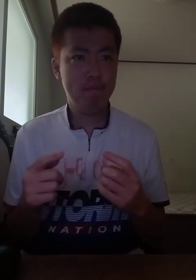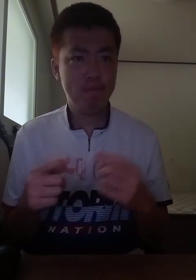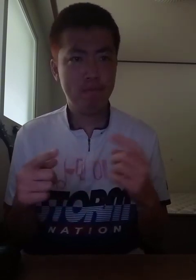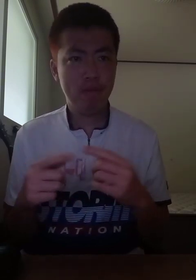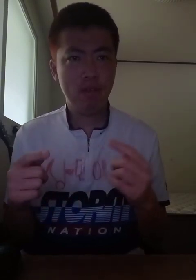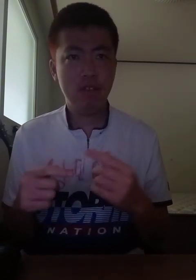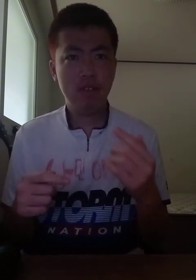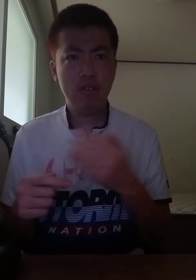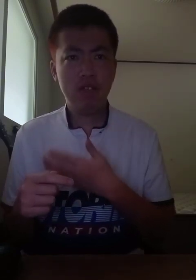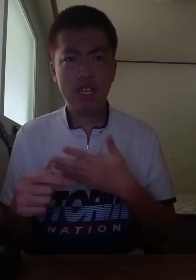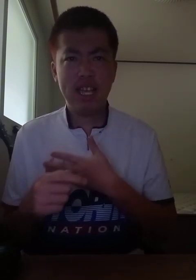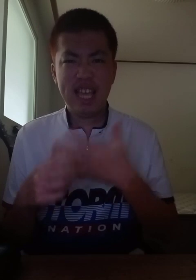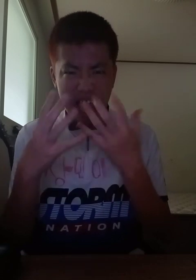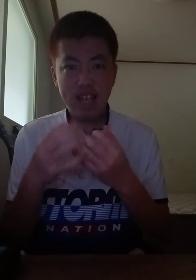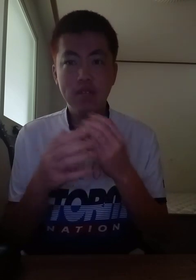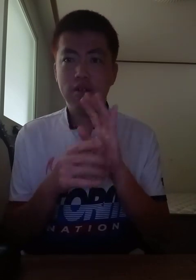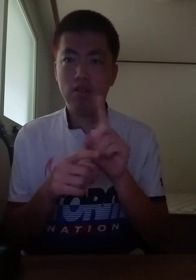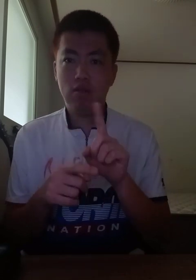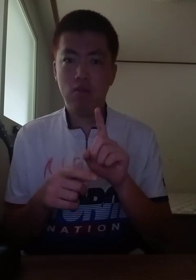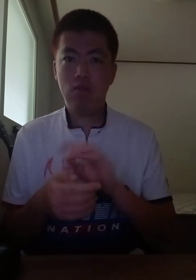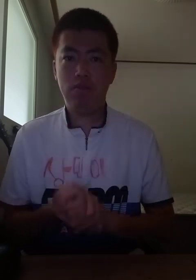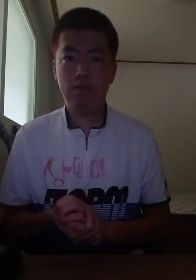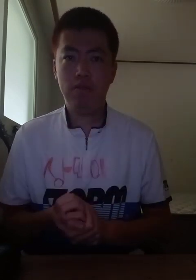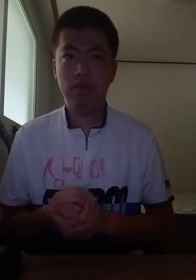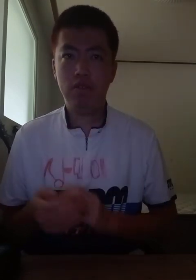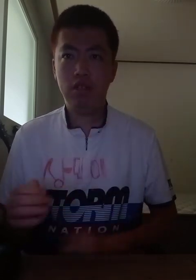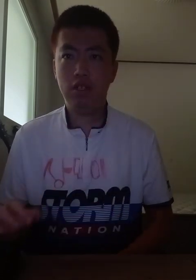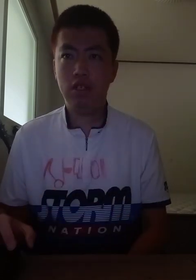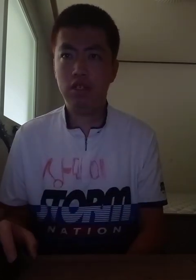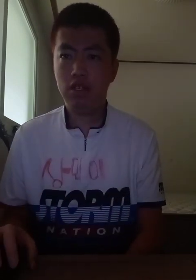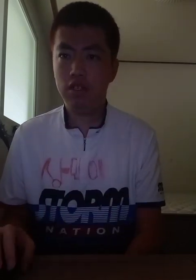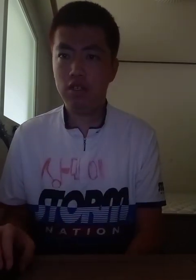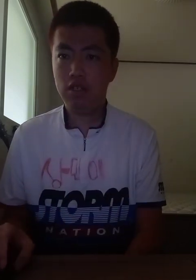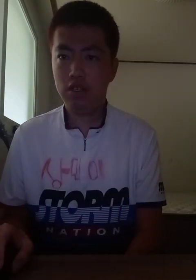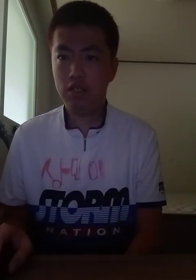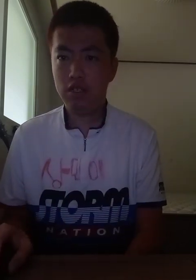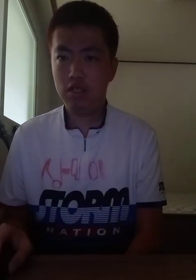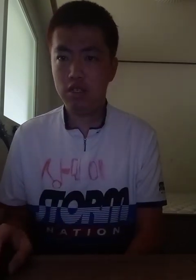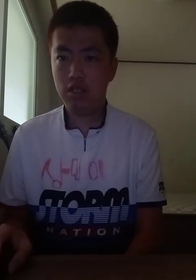아니라 우리들의 양심은 아니었을까요? 밀착 카메라 김도훈입니다.